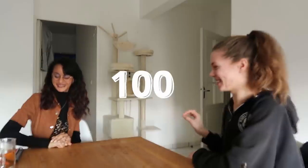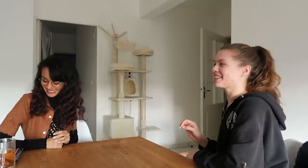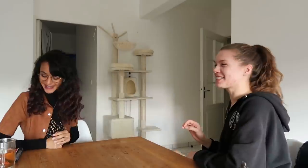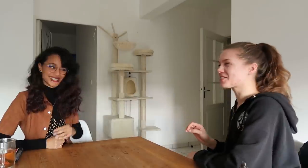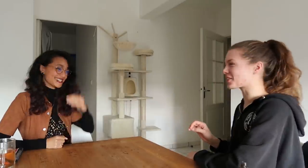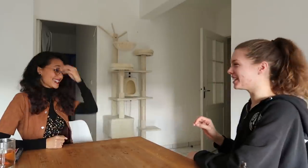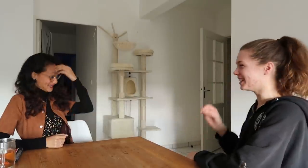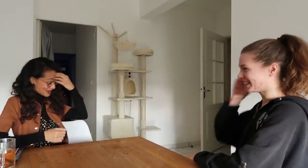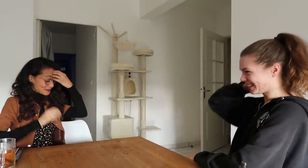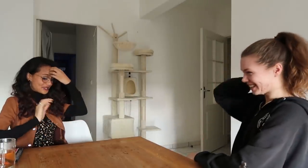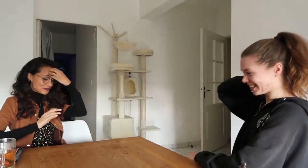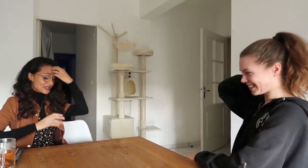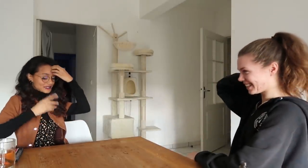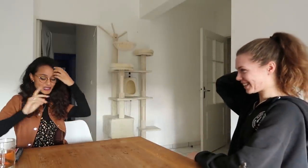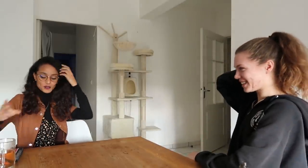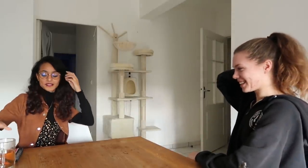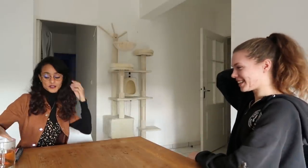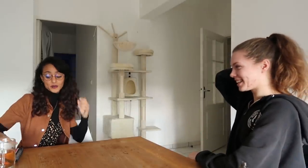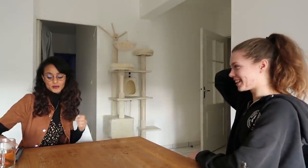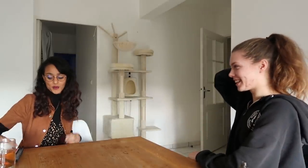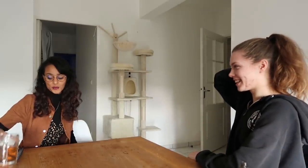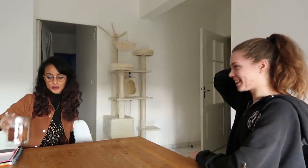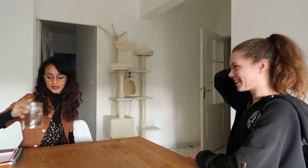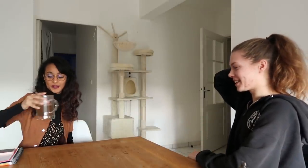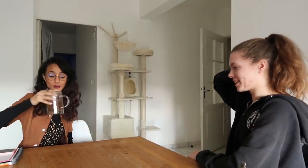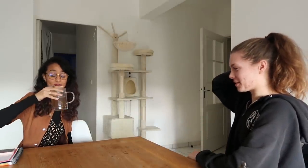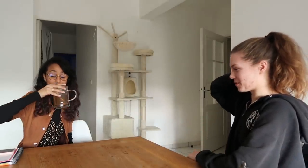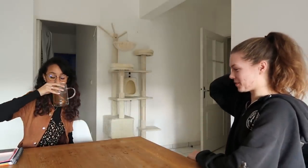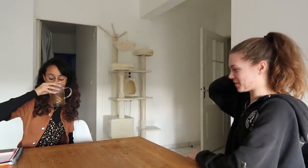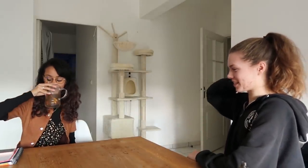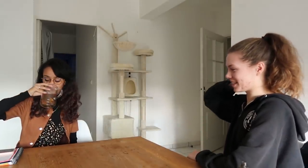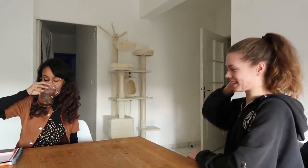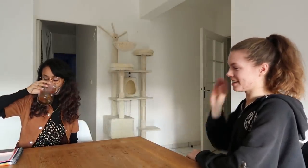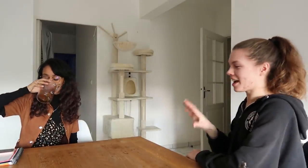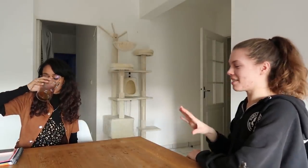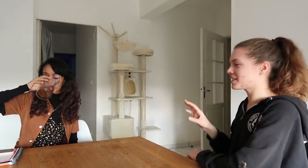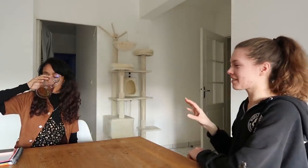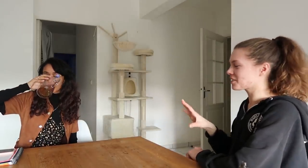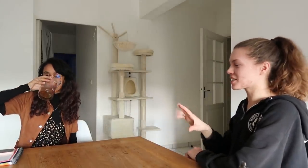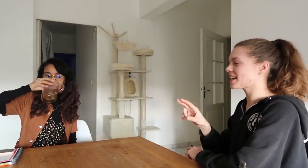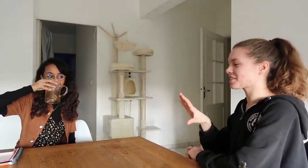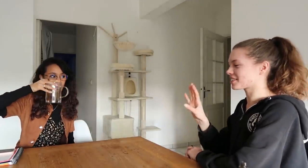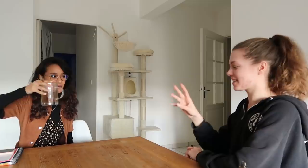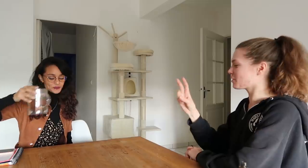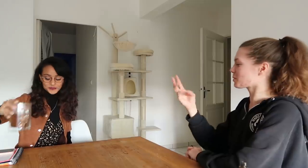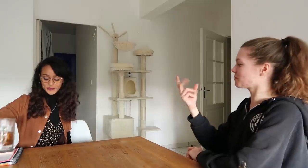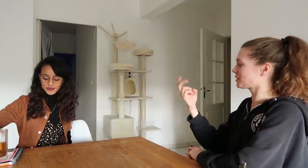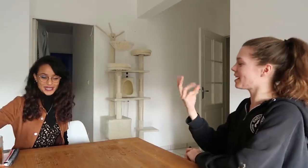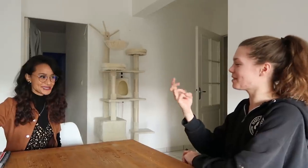Ah, c'était dur. Non, bien, bien. Et la coordination est beaucoup mieux qu'avant. Donc c'est très bon, c'est déjà ça. Ah, mais c'est vrai que je galère. Genre, des fois, je suis en mode putain, mes